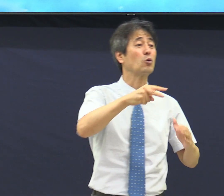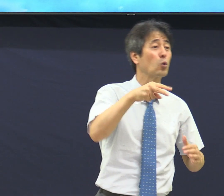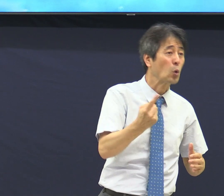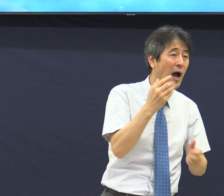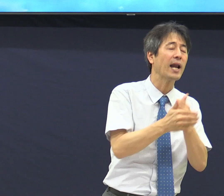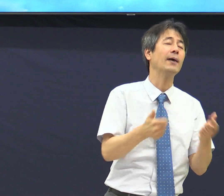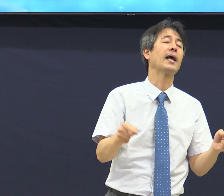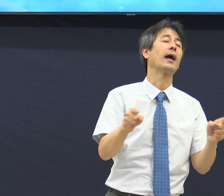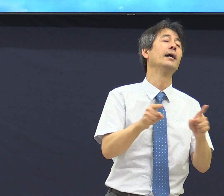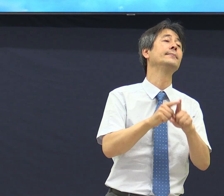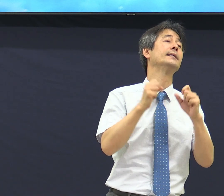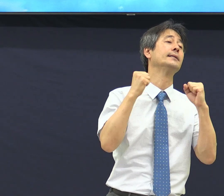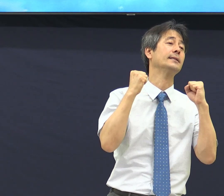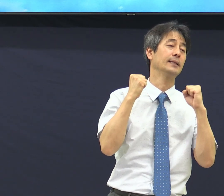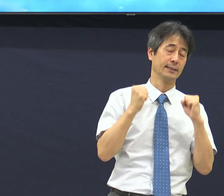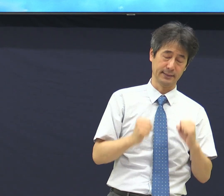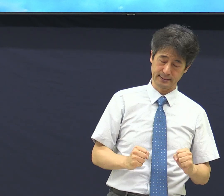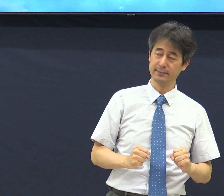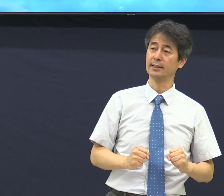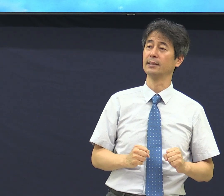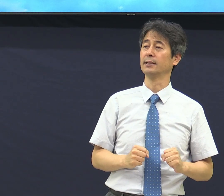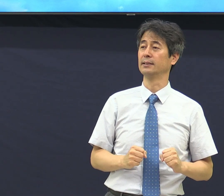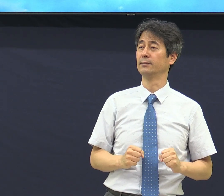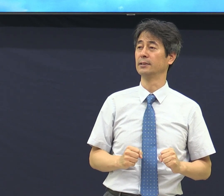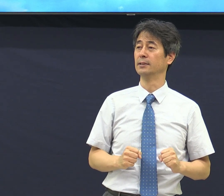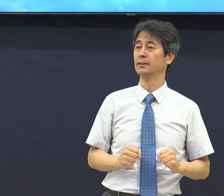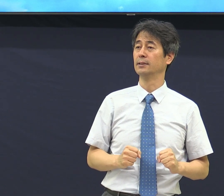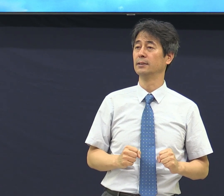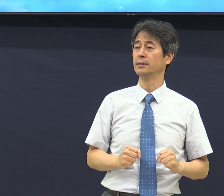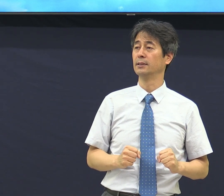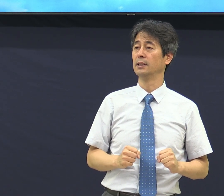절망 중에서도 하나님이 함께 계셨다.